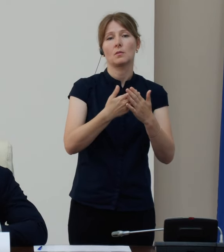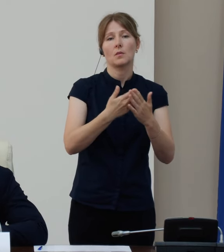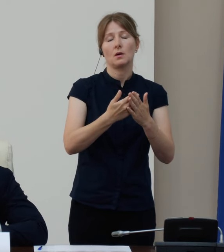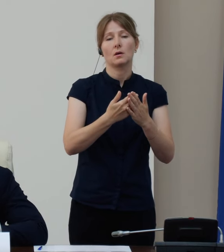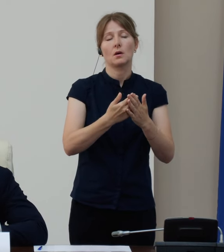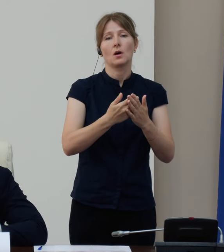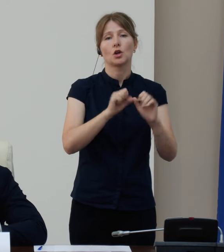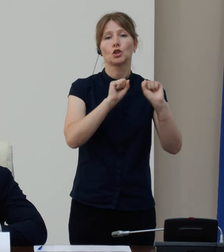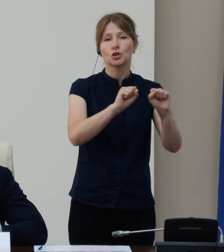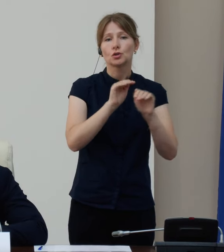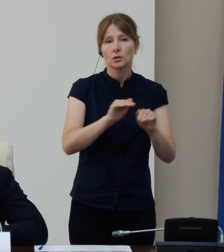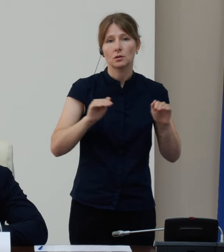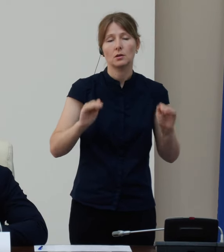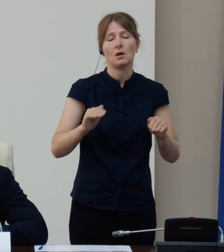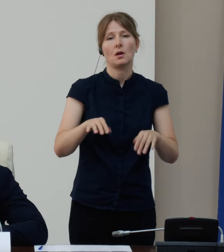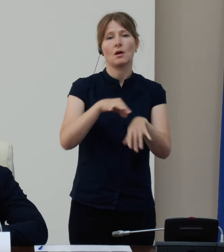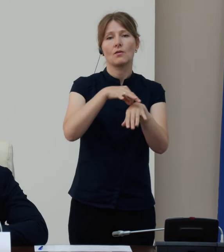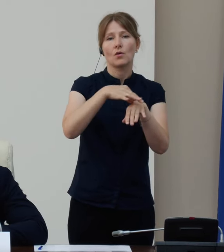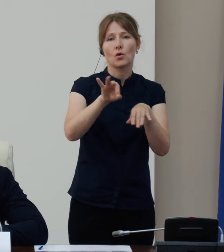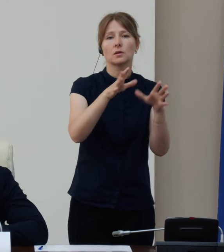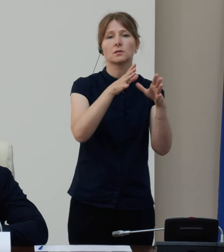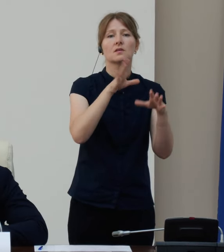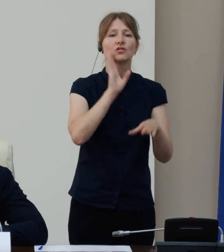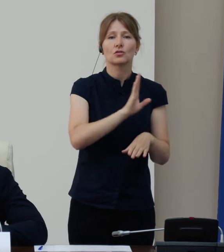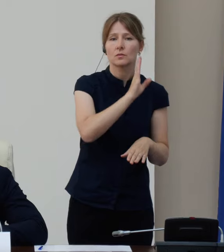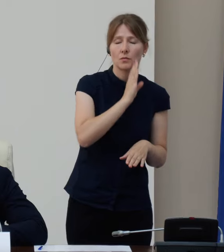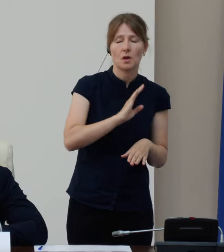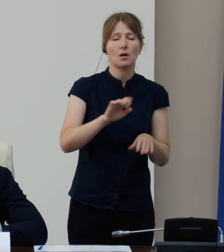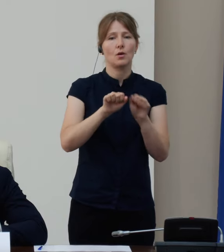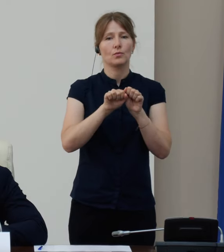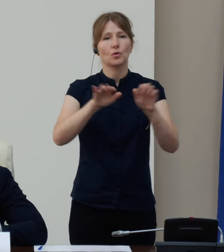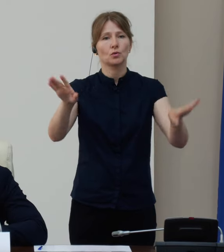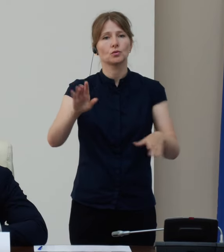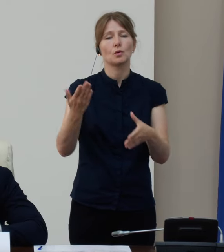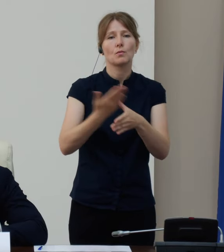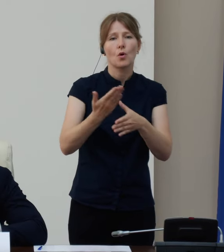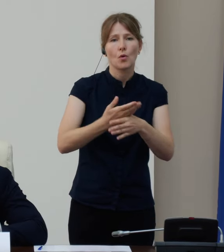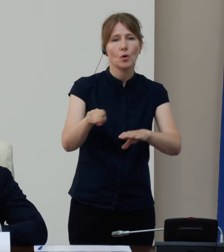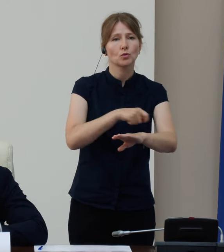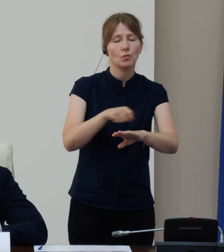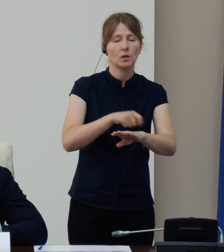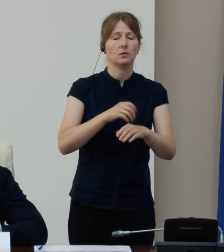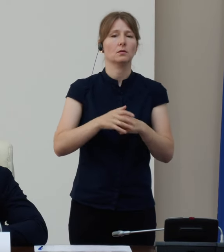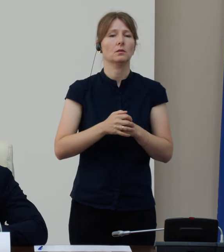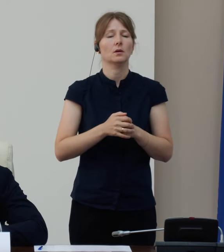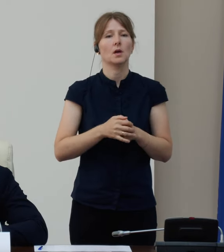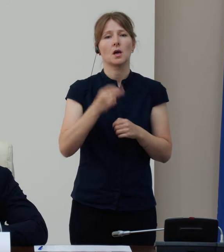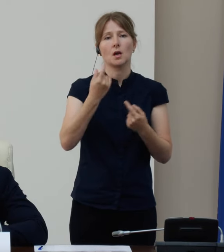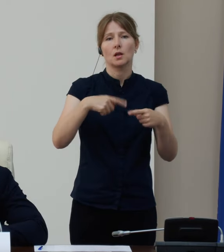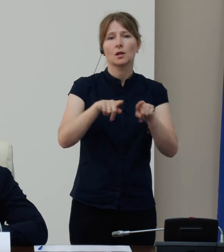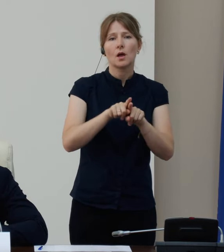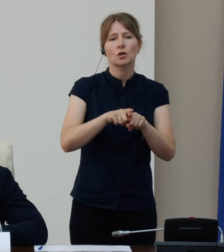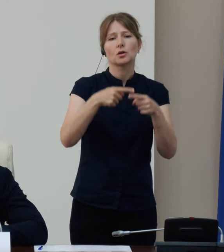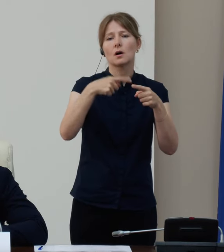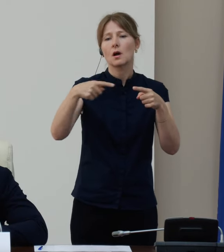violența asupra femeilor, distribuția de ajutoare umanitare, management de caz, referirea la